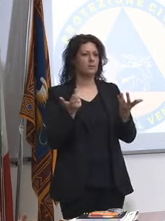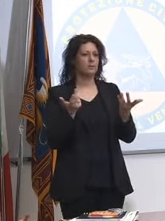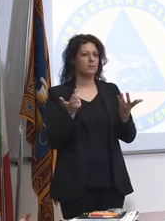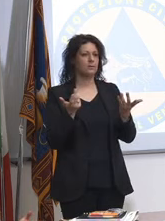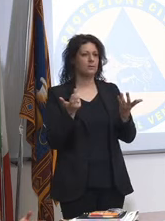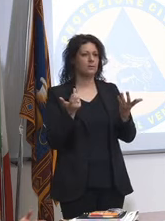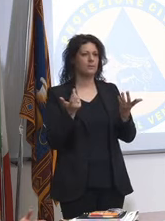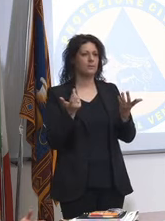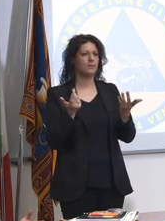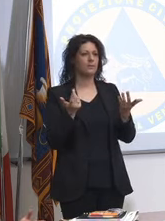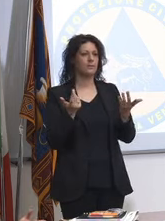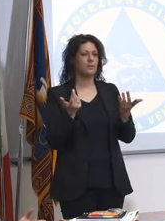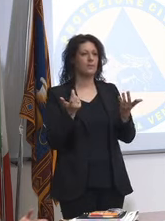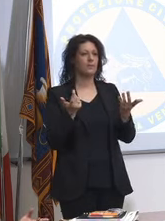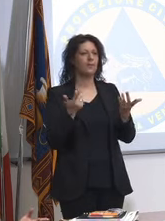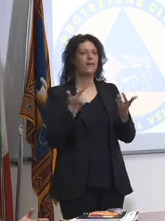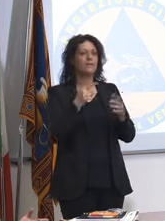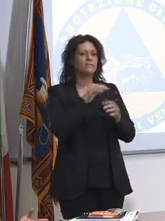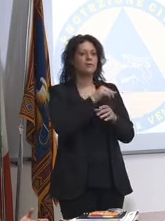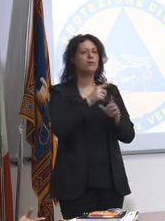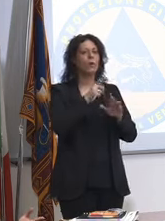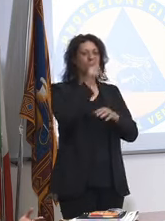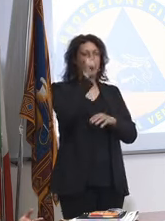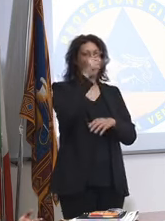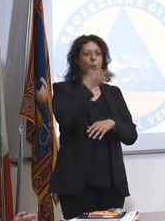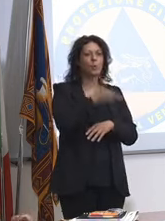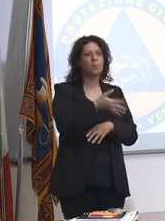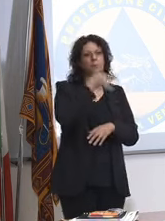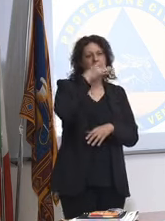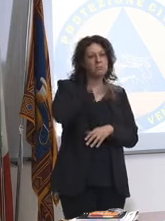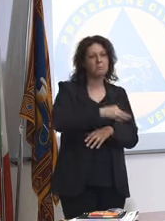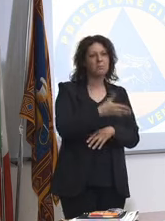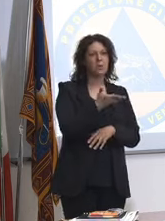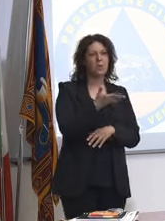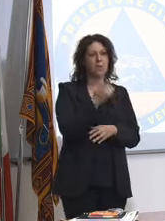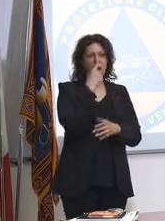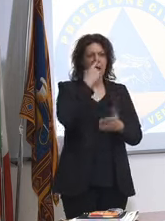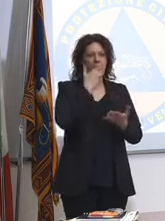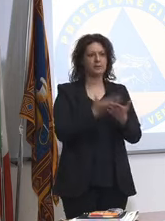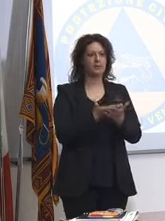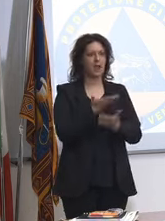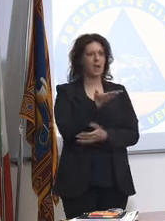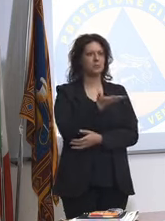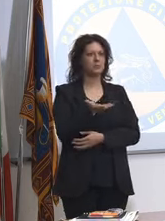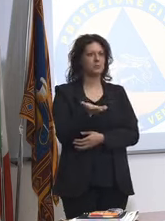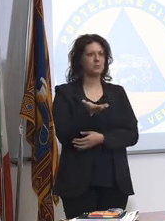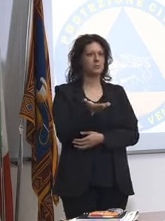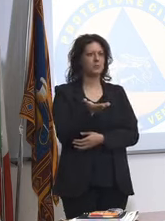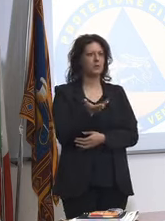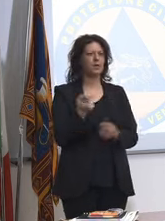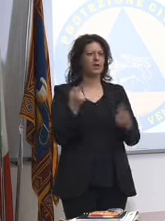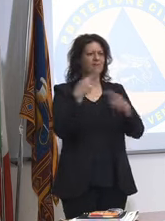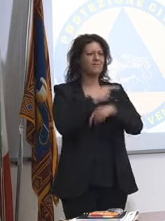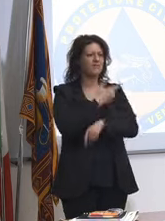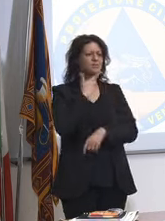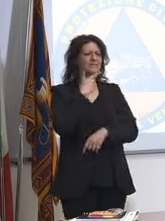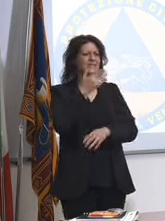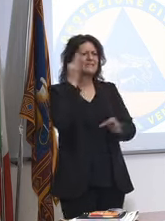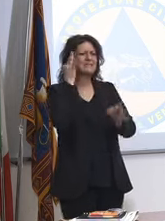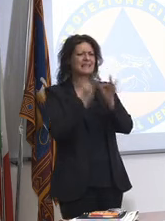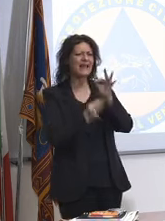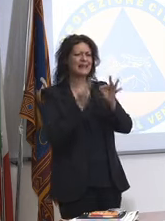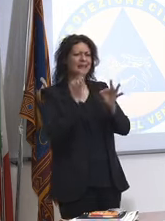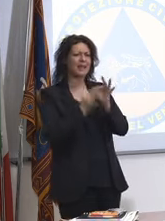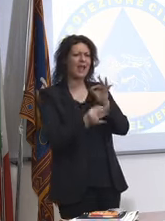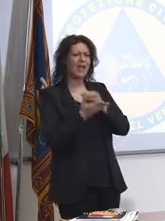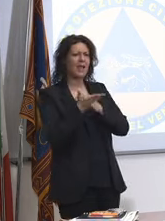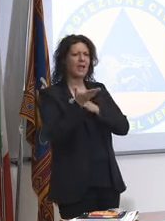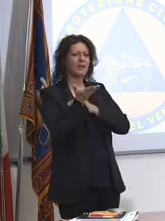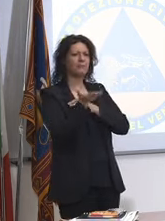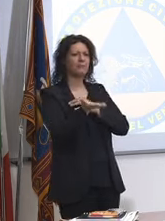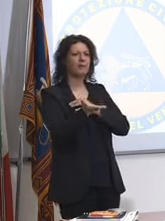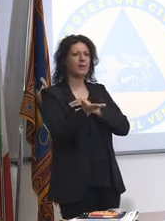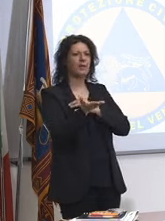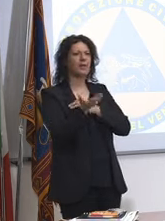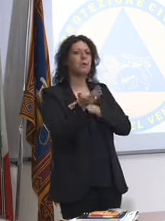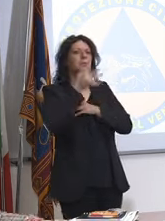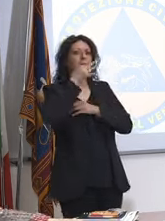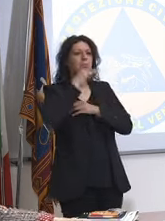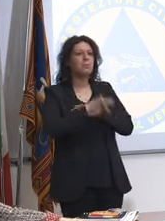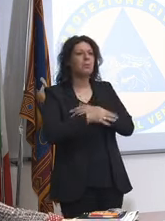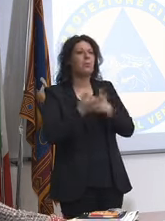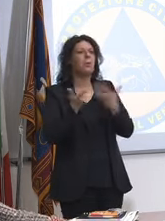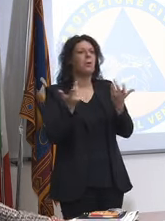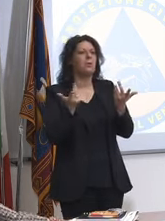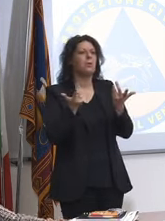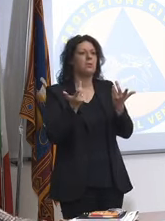lo spazio per fare gli incontri all'aperto. Ci andiamo a infilare a fine settembre, che magari c'è anche a settembre che piove, visto che stanno